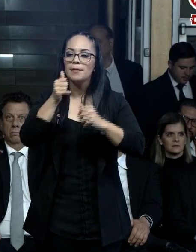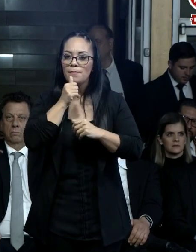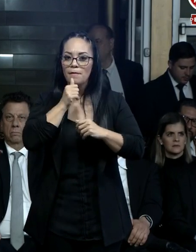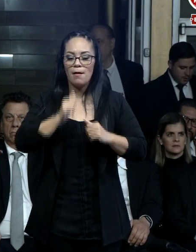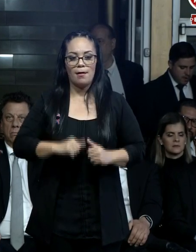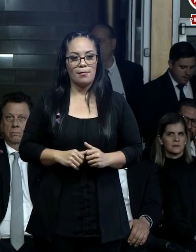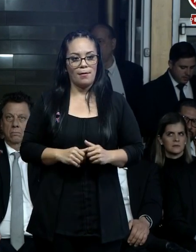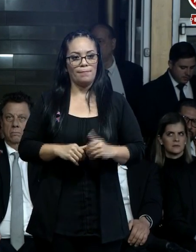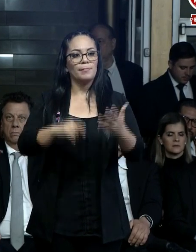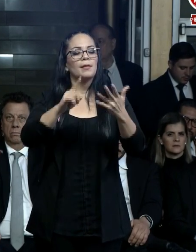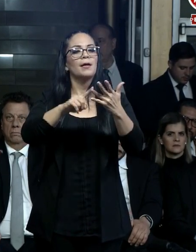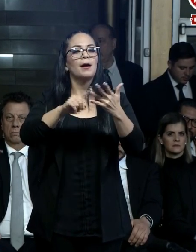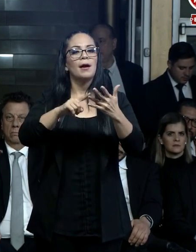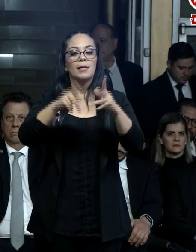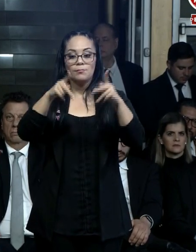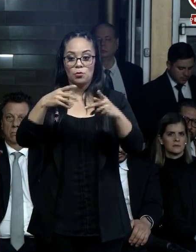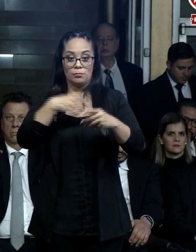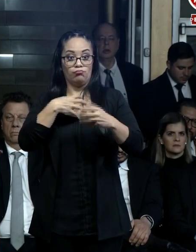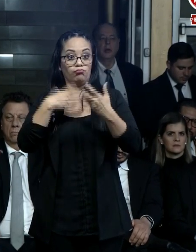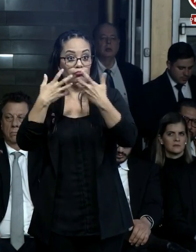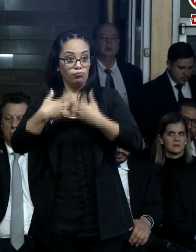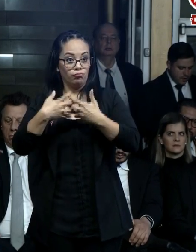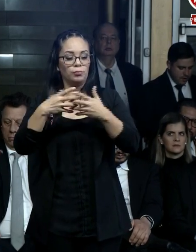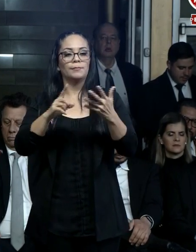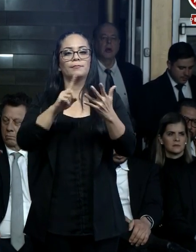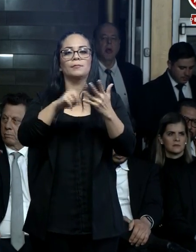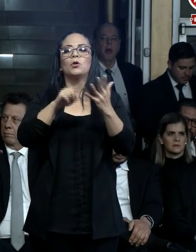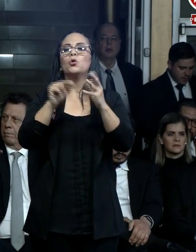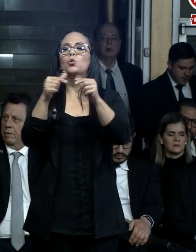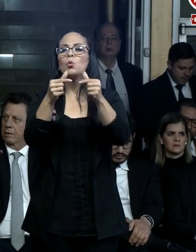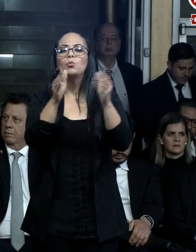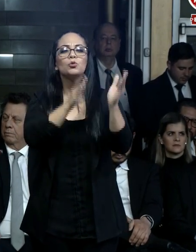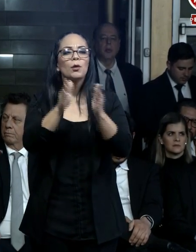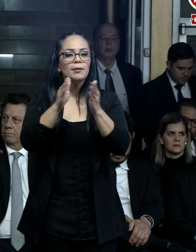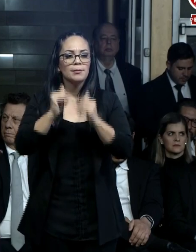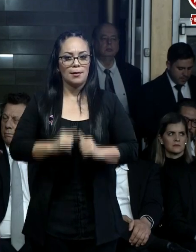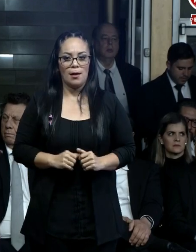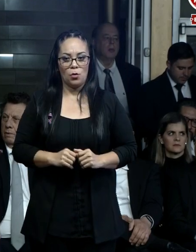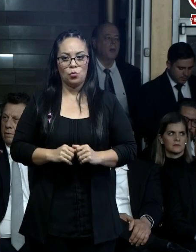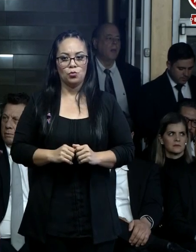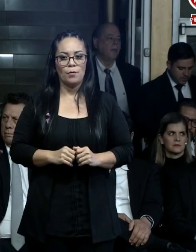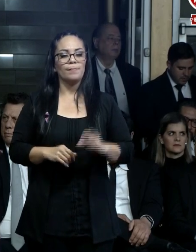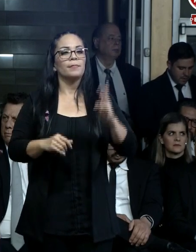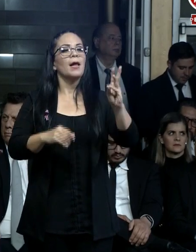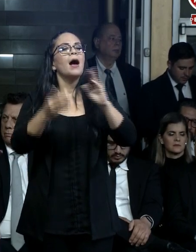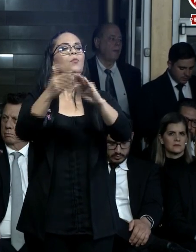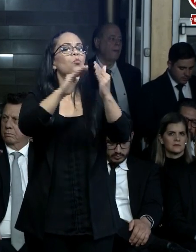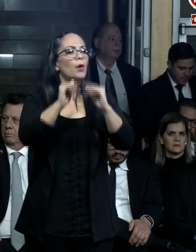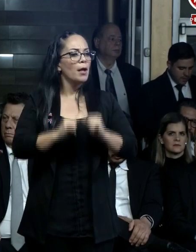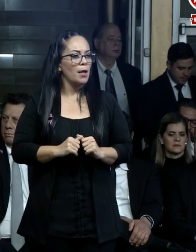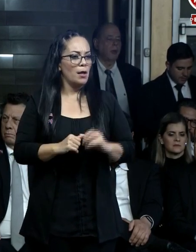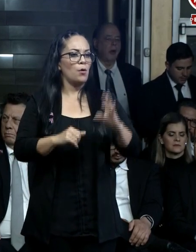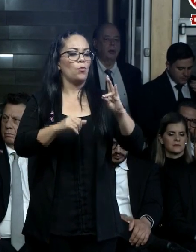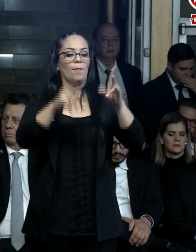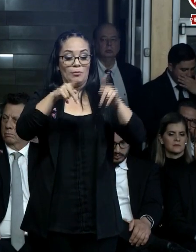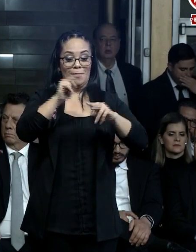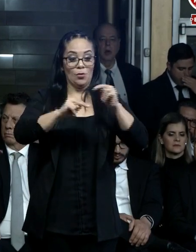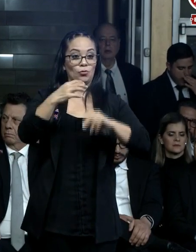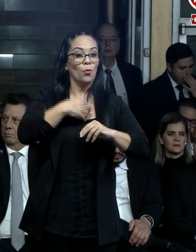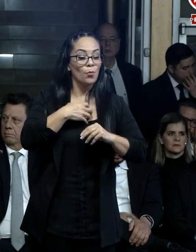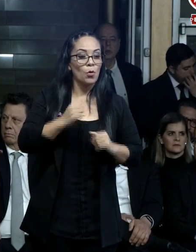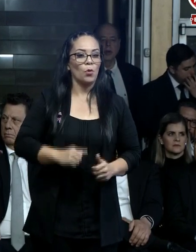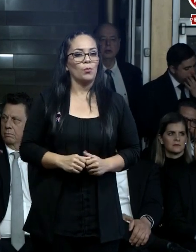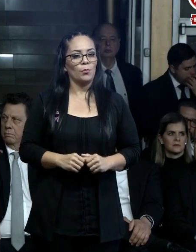privada, a los industriales, a los grupos organizados, al pueblo, a los emprendedores,